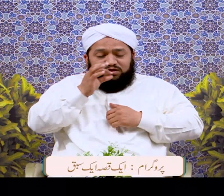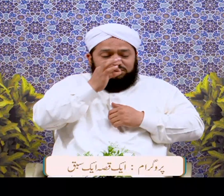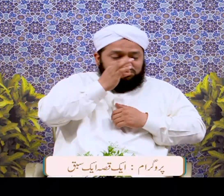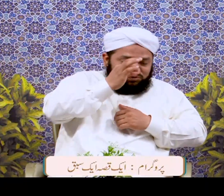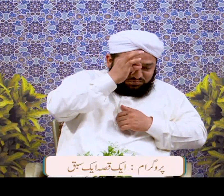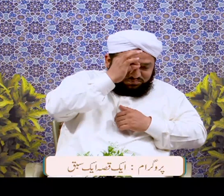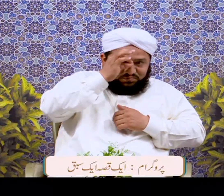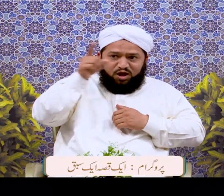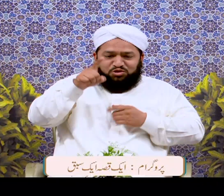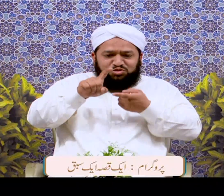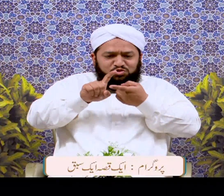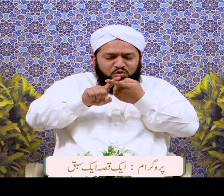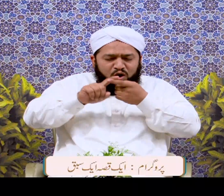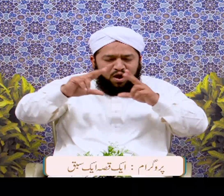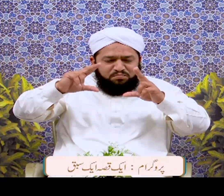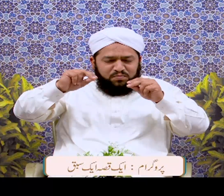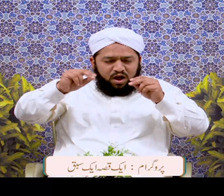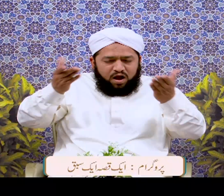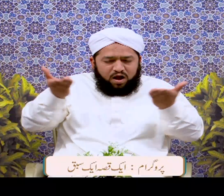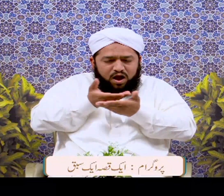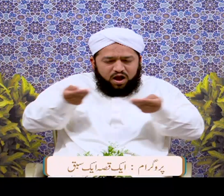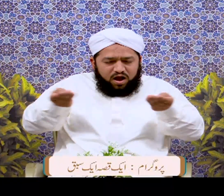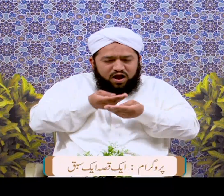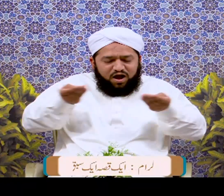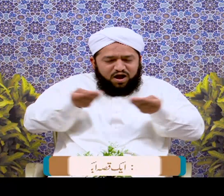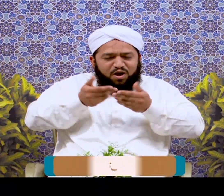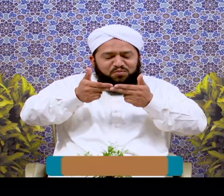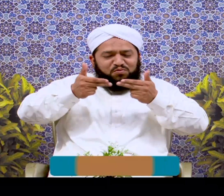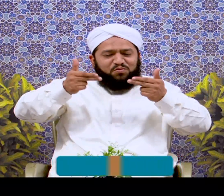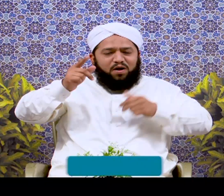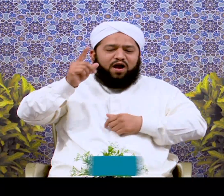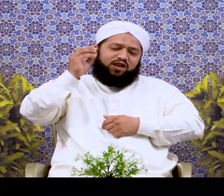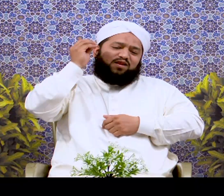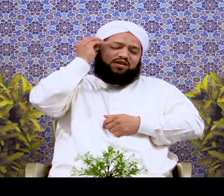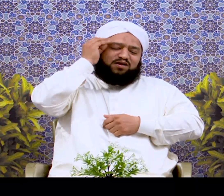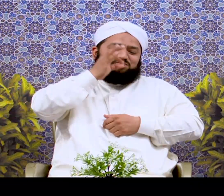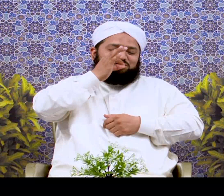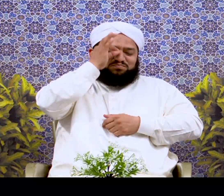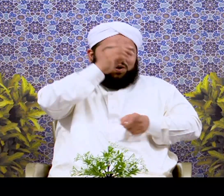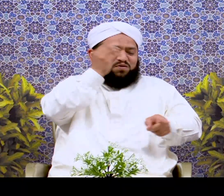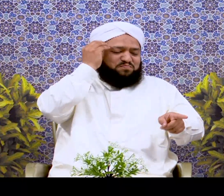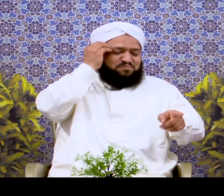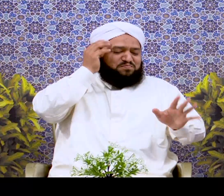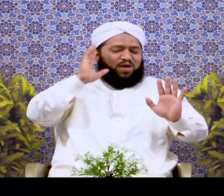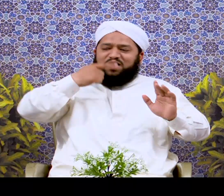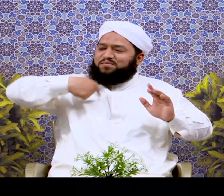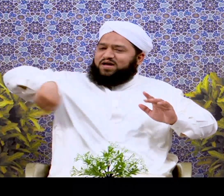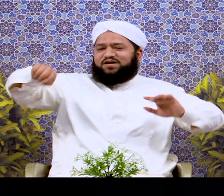مطلوب میں کیا کیا راز و نیاز ہوئے، یہ بھی اللہ پاک جانے یا اس کے بتائے سے اس کے پیارے حبیب صلی